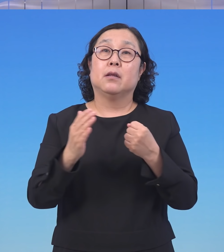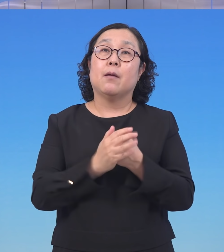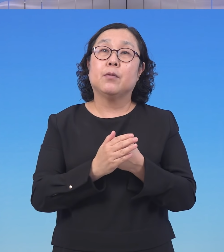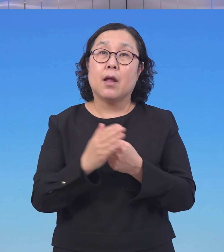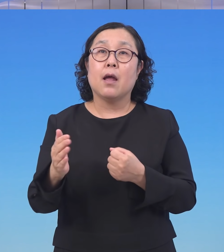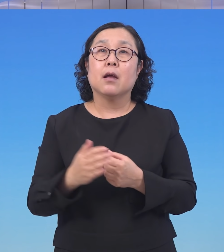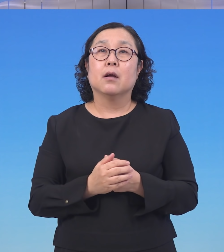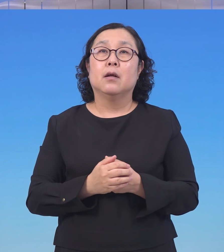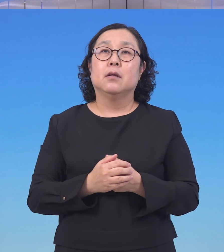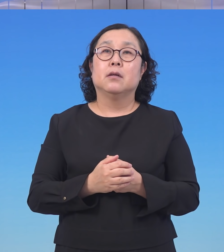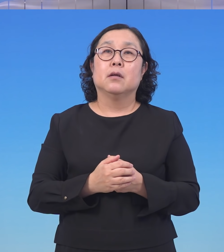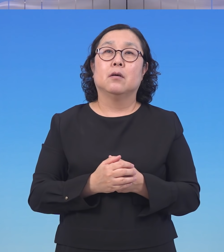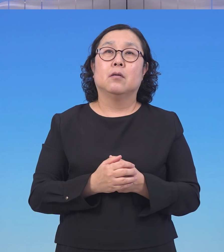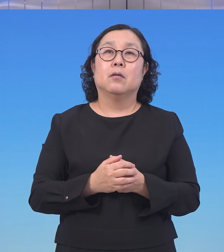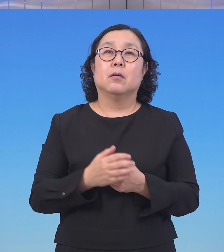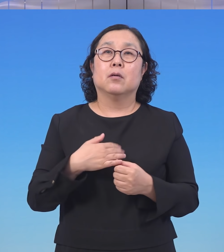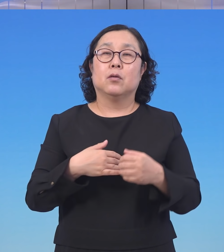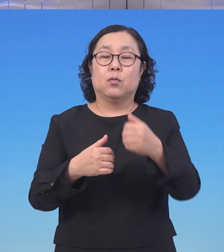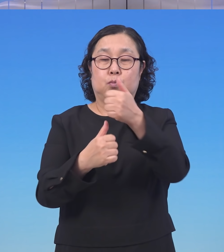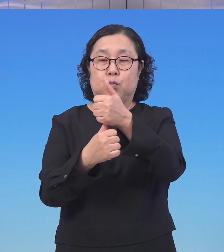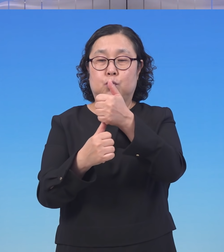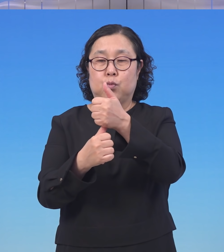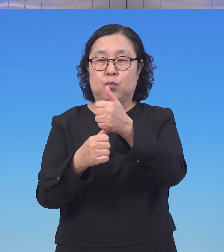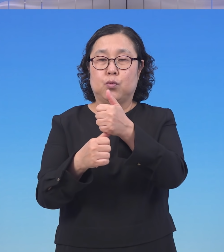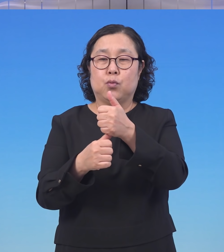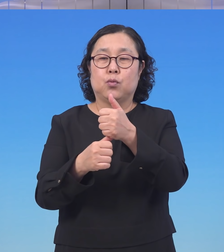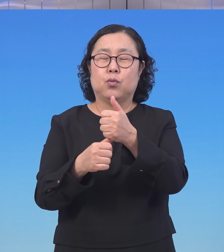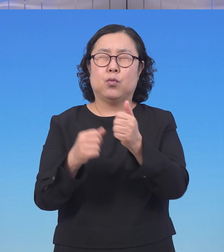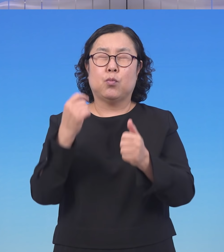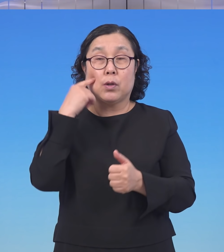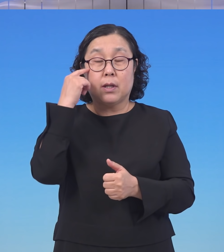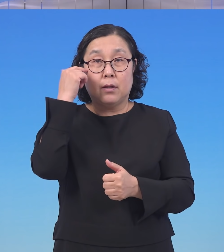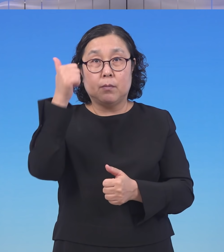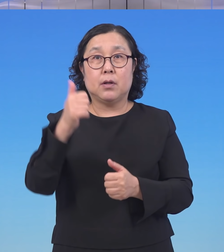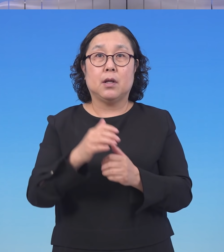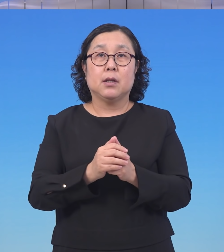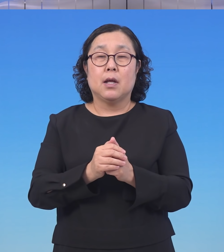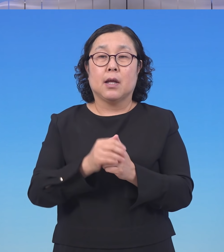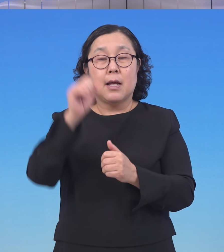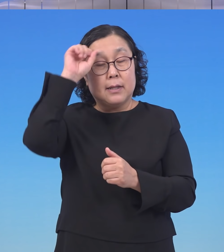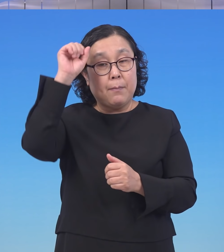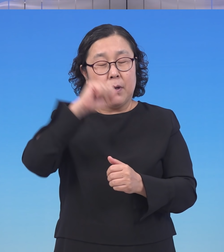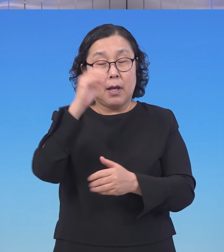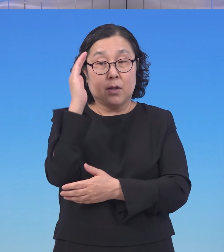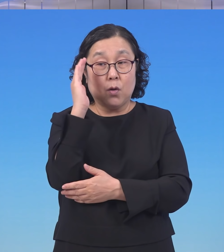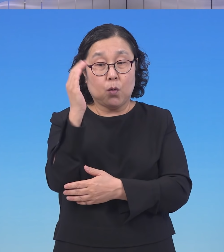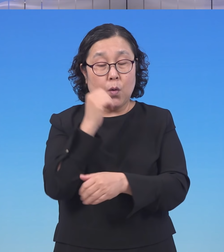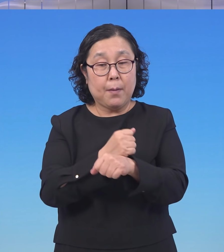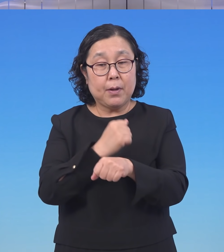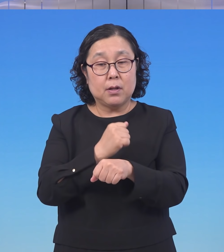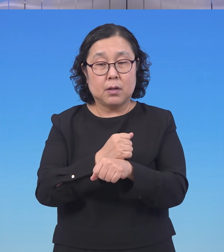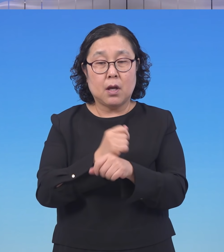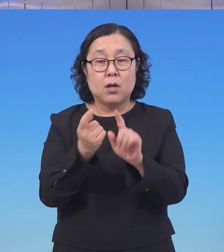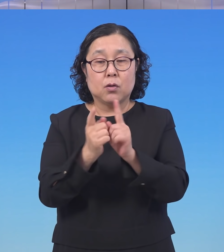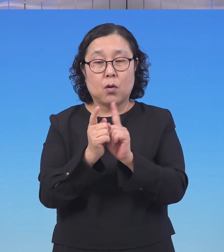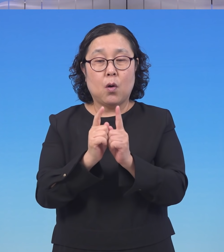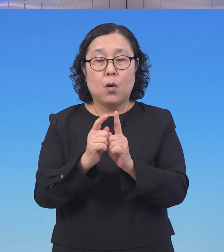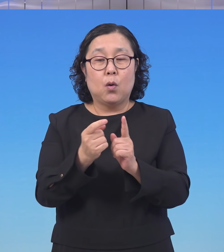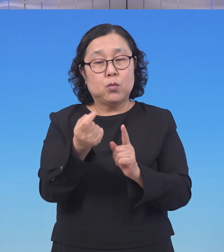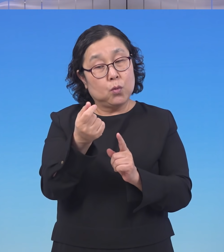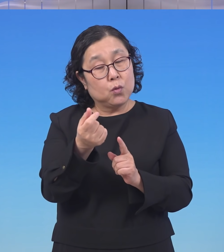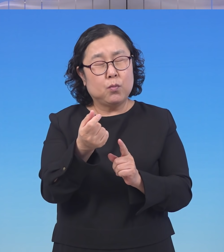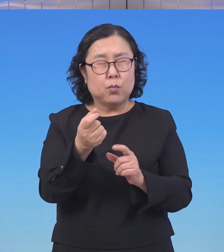지금 우리 부교역자들이 쭉 새벽마다 설교를 하면 이 교역자는 앞에 목사님보다 설교 좀